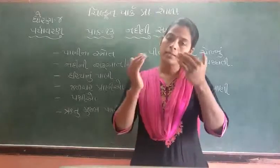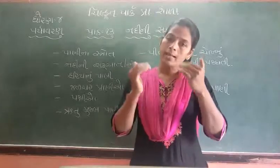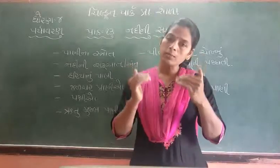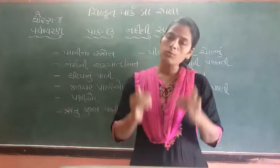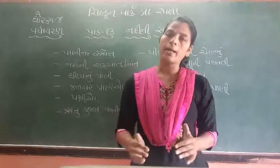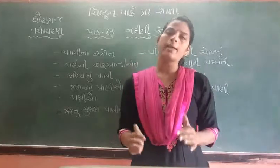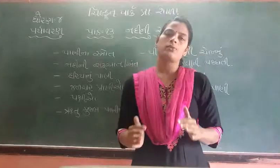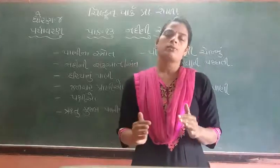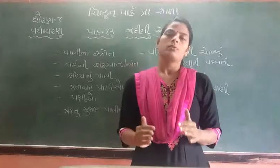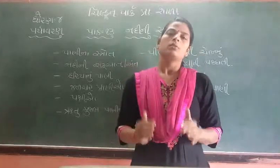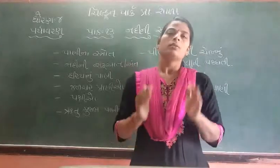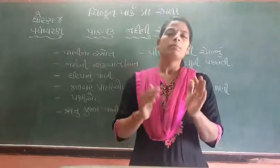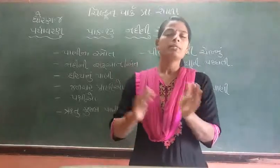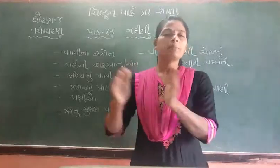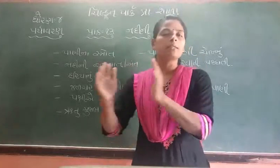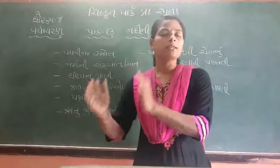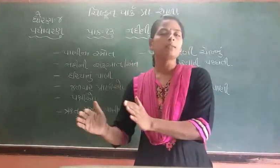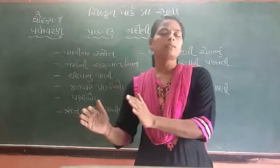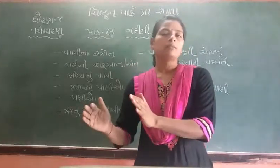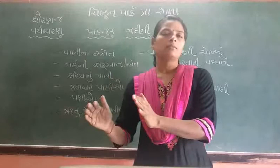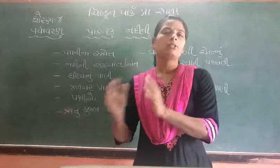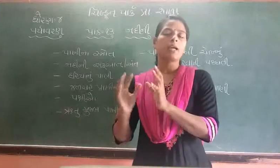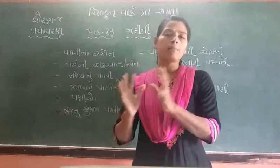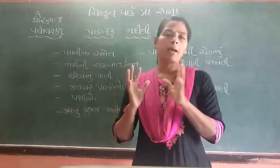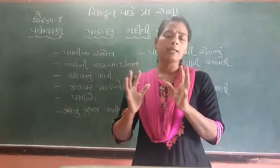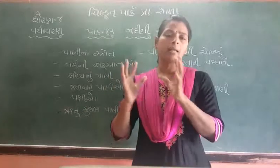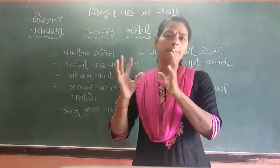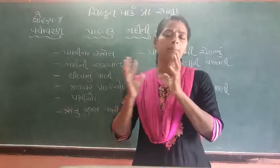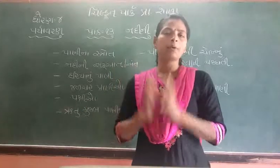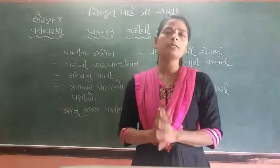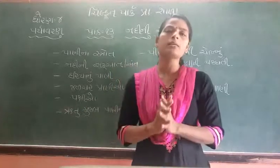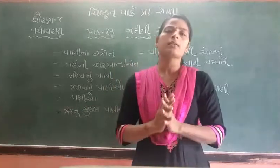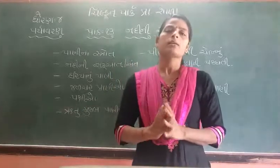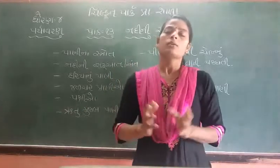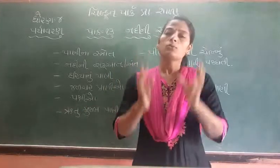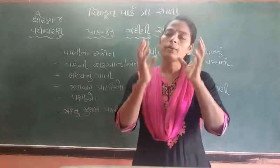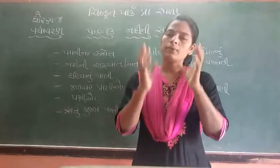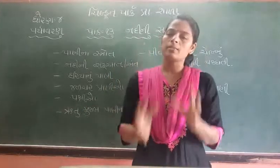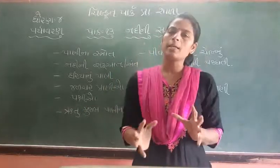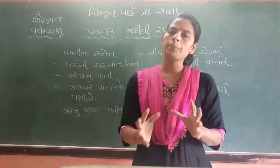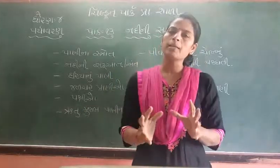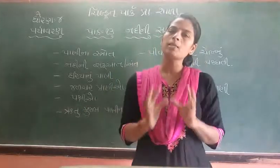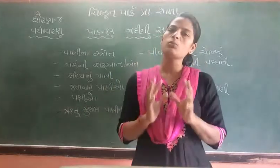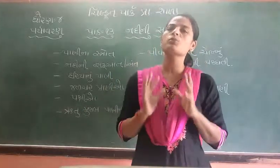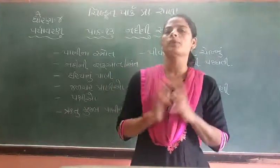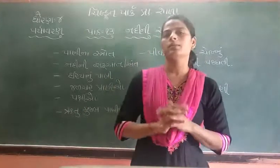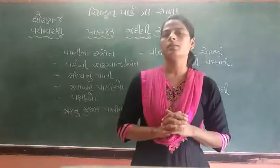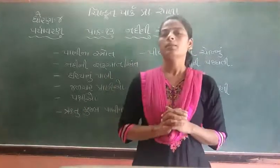वरसाद द्वारा ज बीजे बधे ज्यां पाणी आपणने मळे छे ने, तो ए वरसाद पड़े छे तो ज मळे छे।